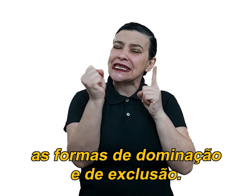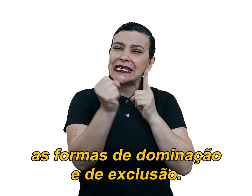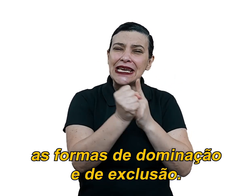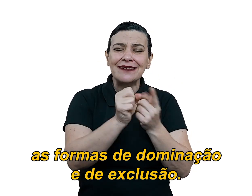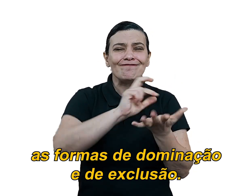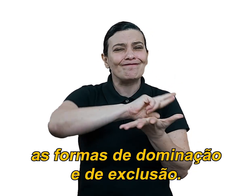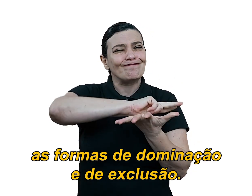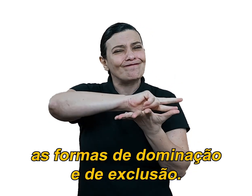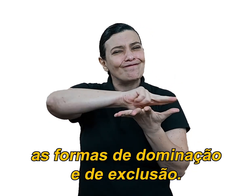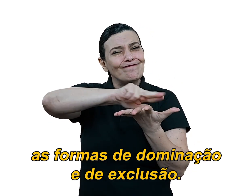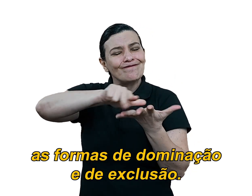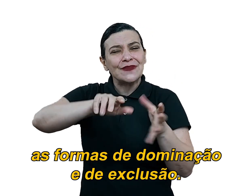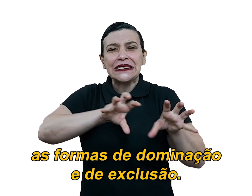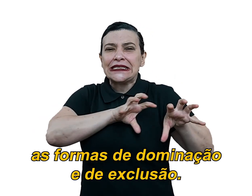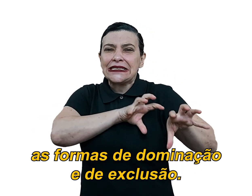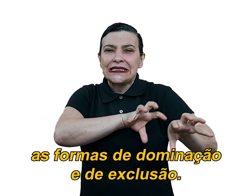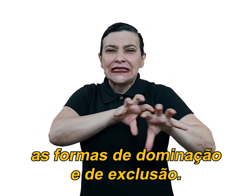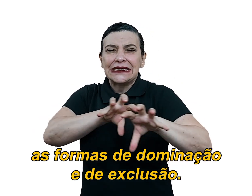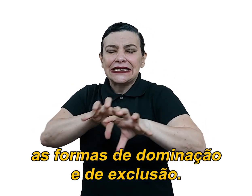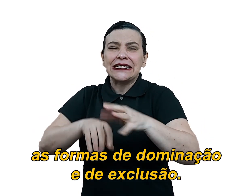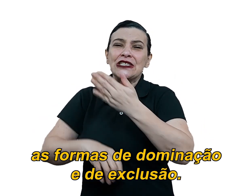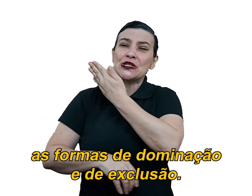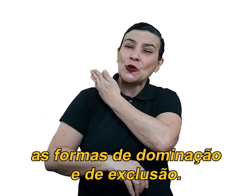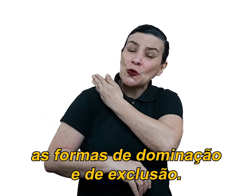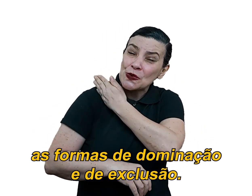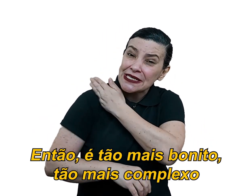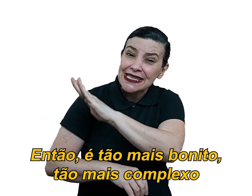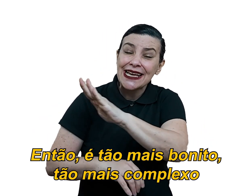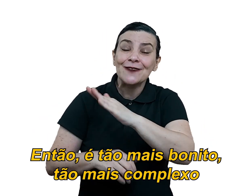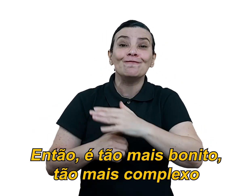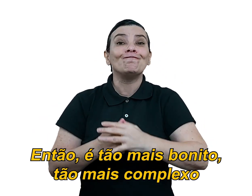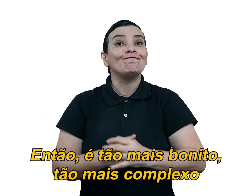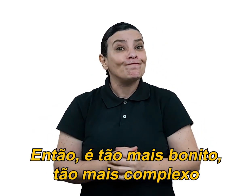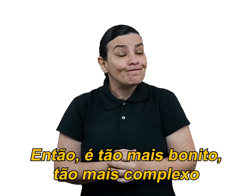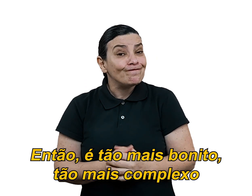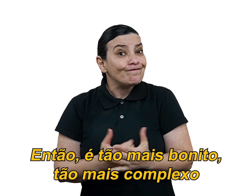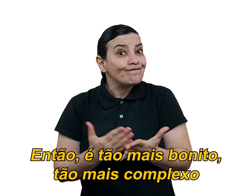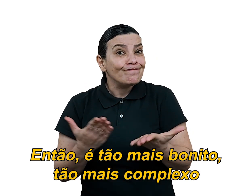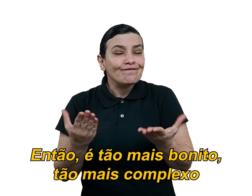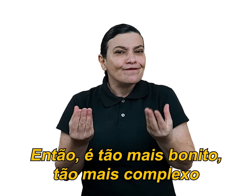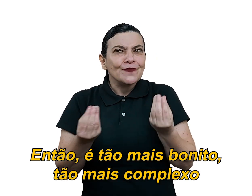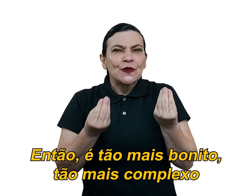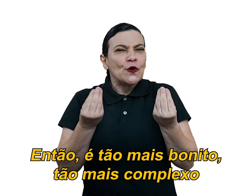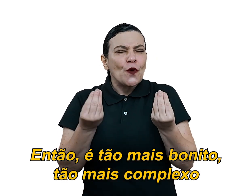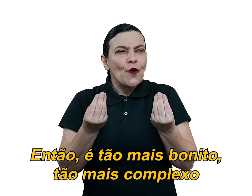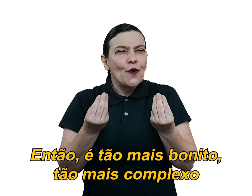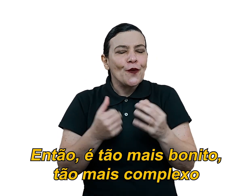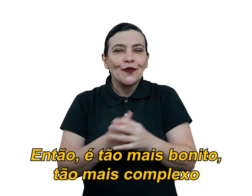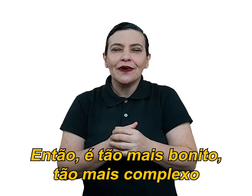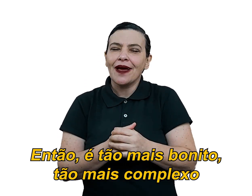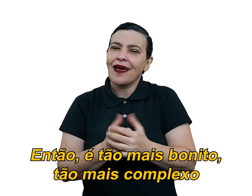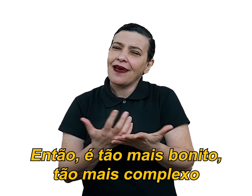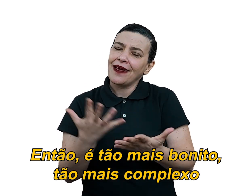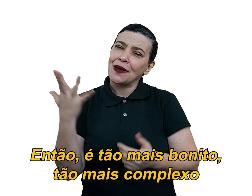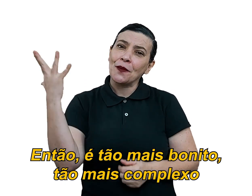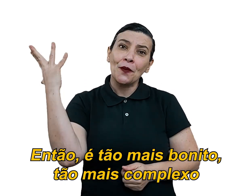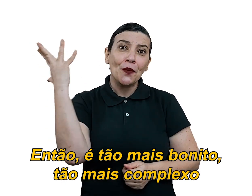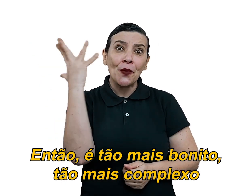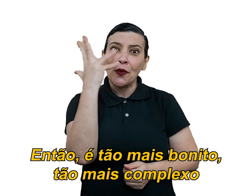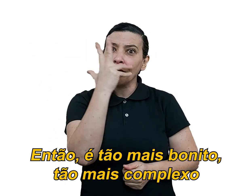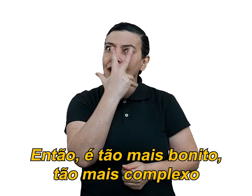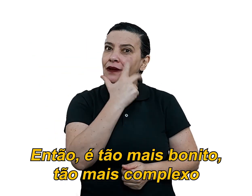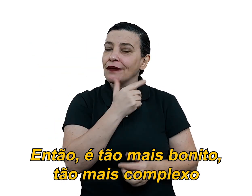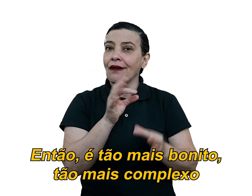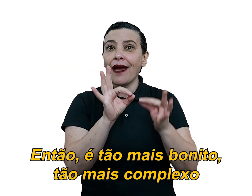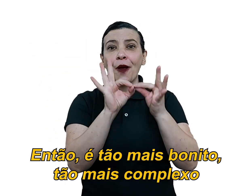as formas de dominação e de exclusão. Então, é tão mais bonito,